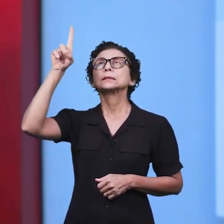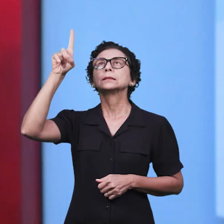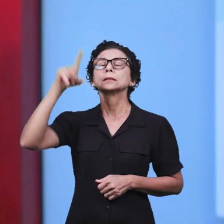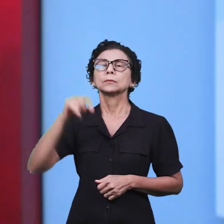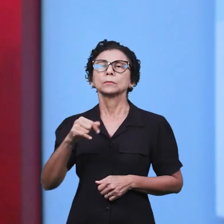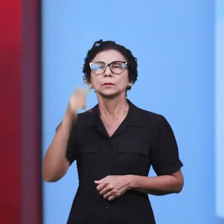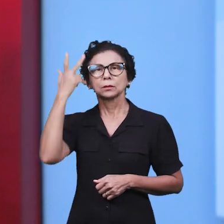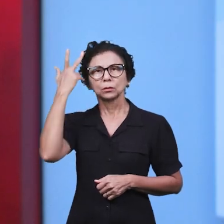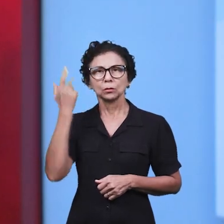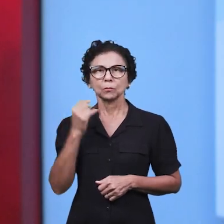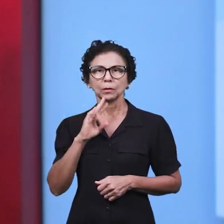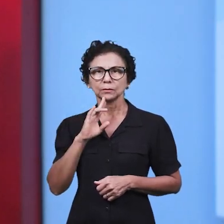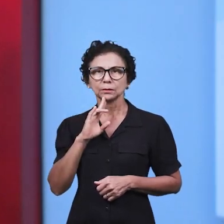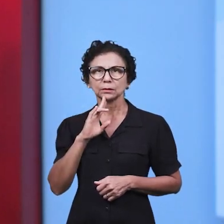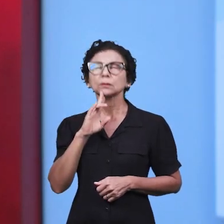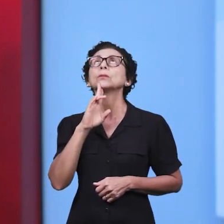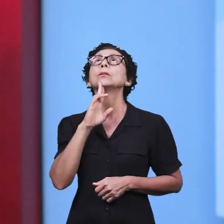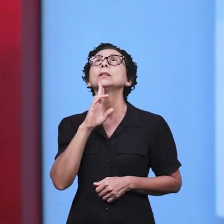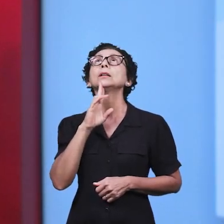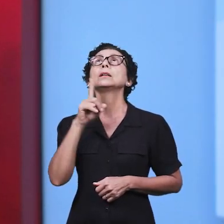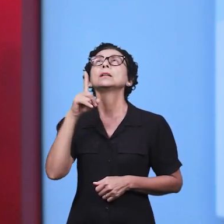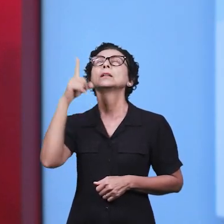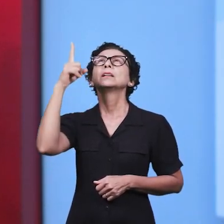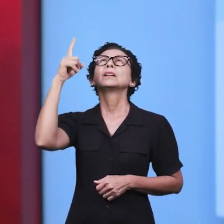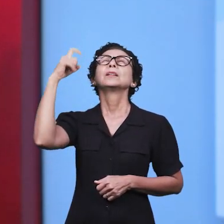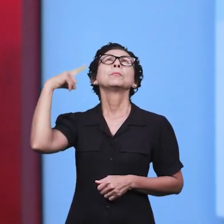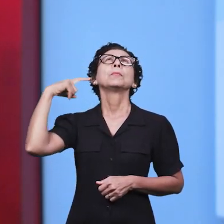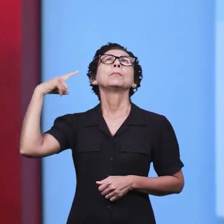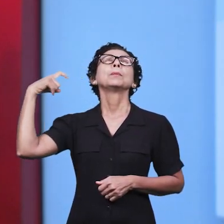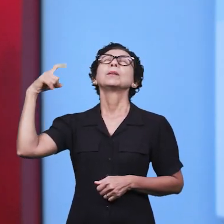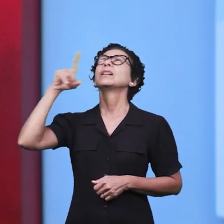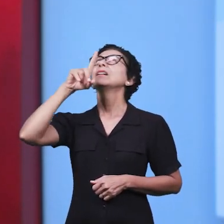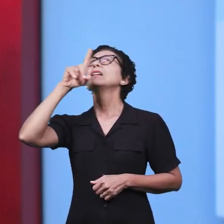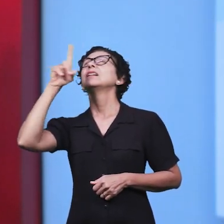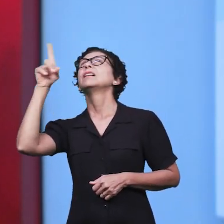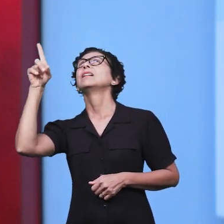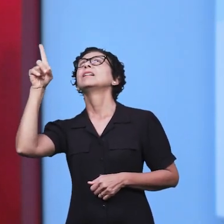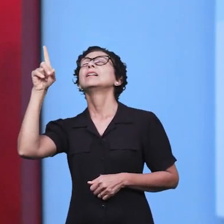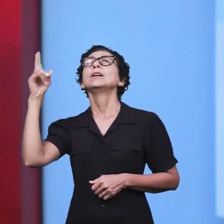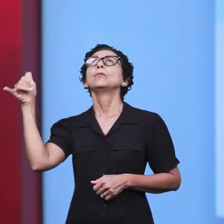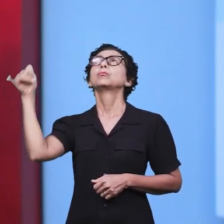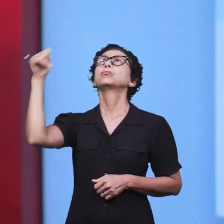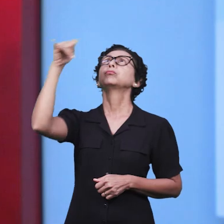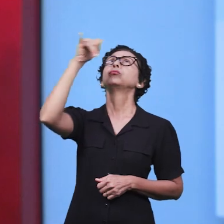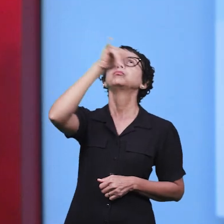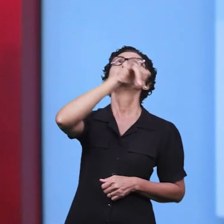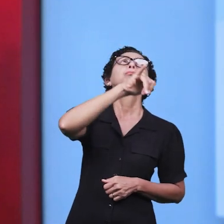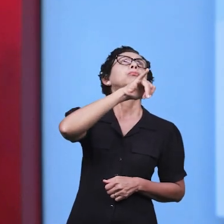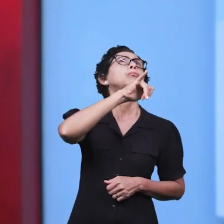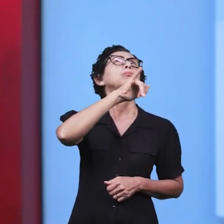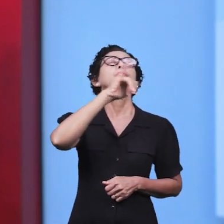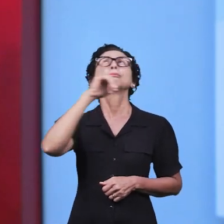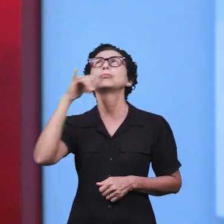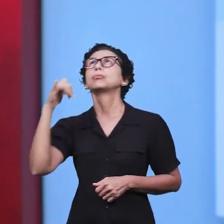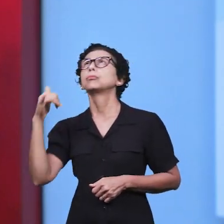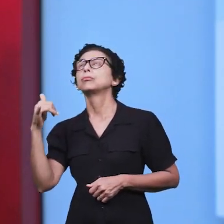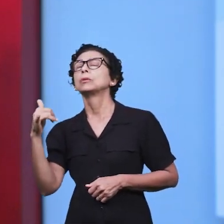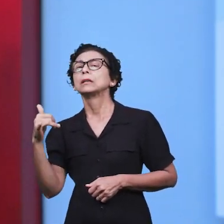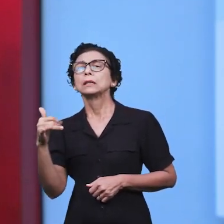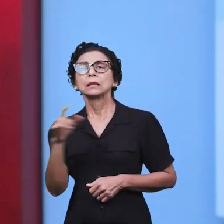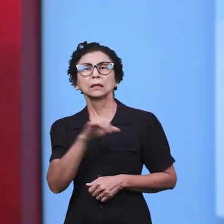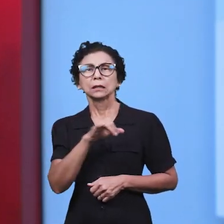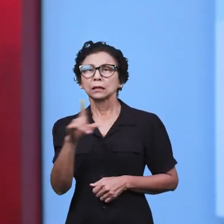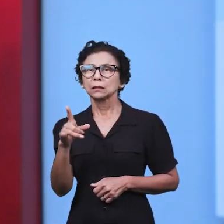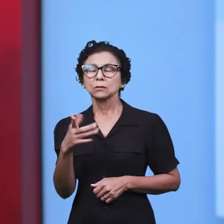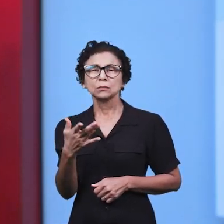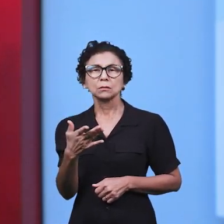normalmente vai direcionar o seu corpinho e a cabeça para cima procurando o som. Passou um avião, mas a sua criança não faz